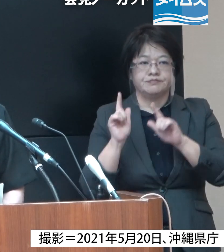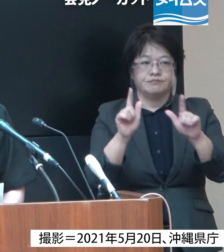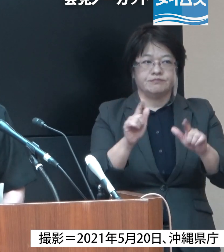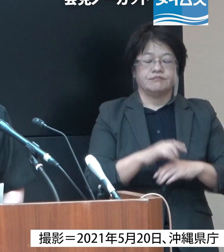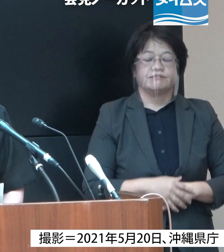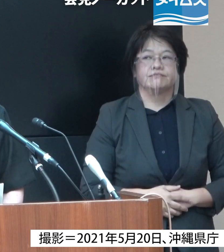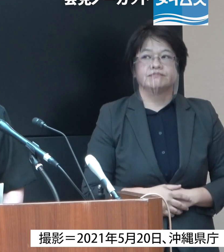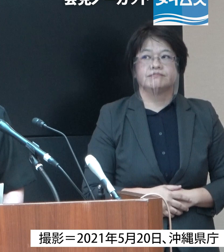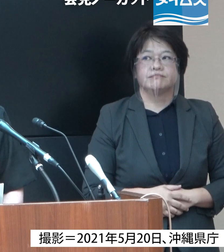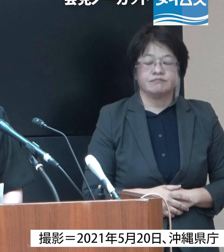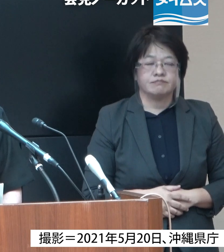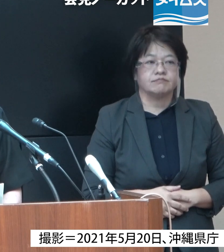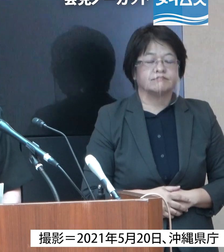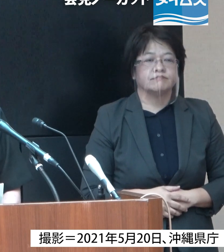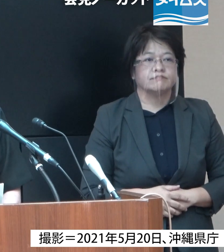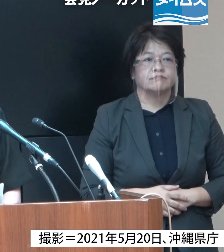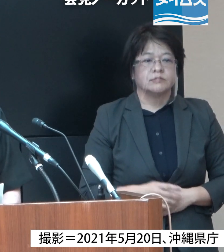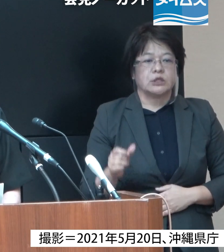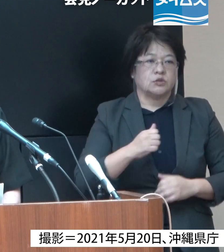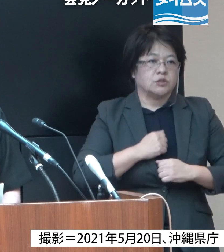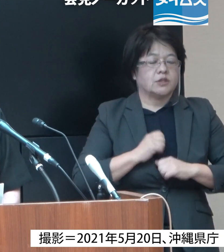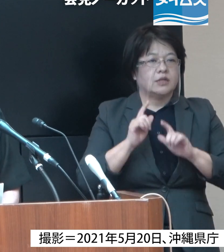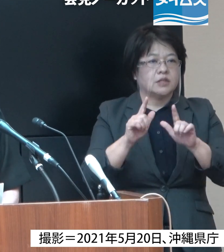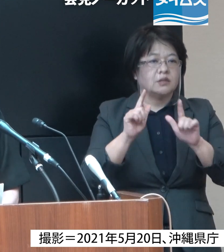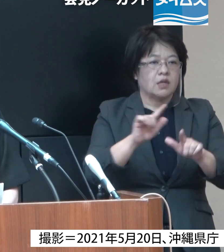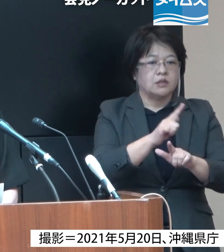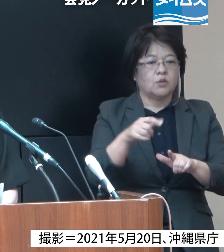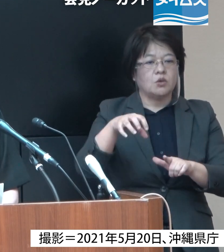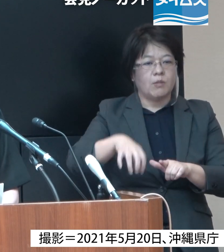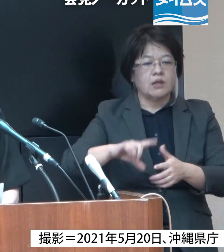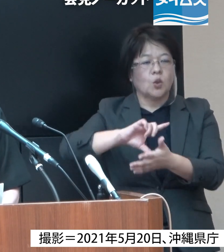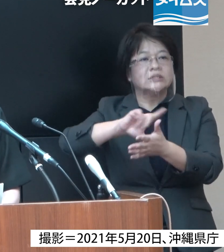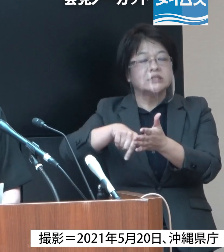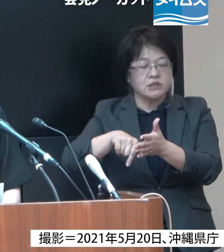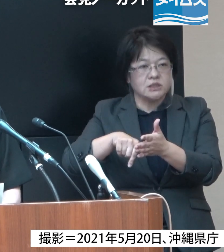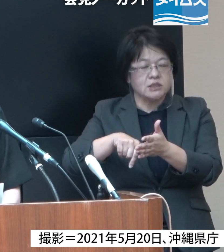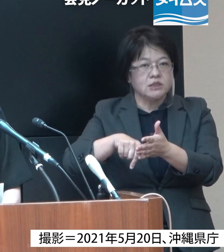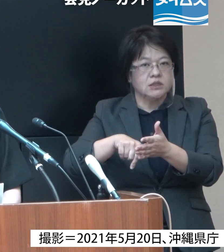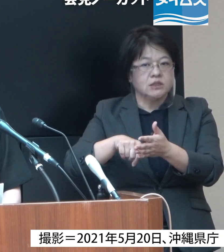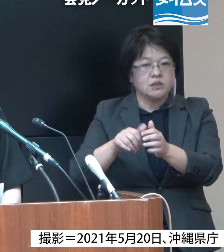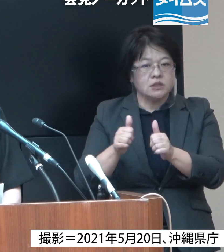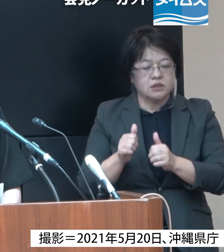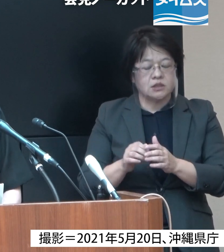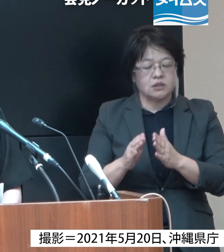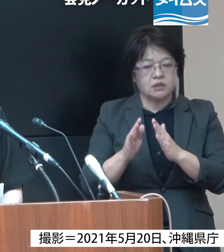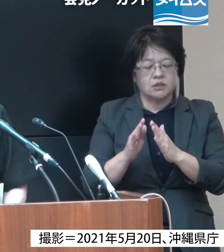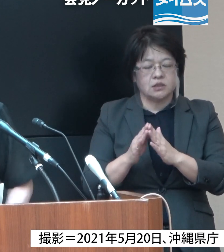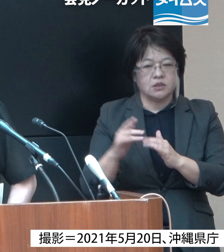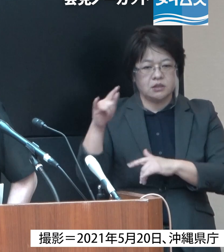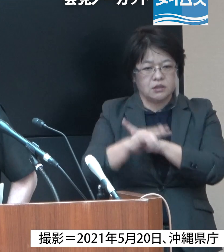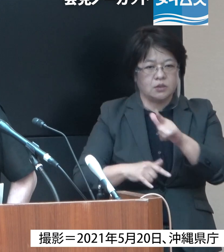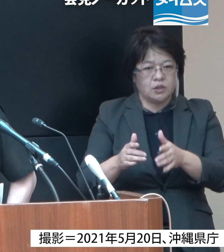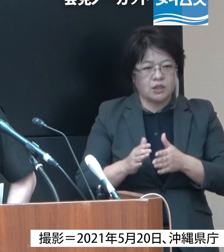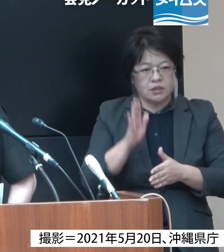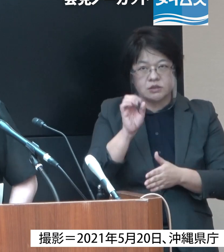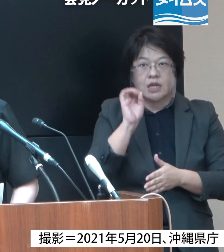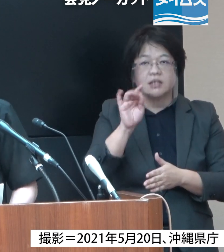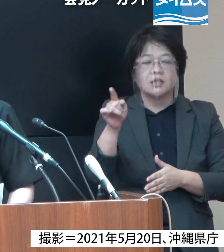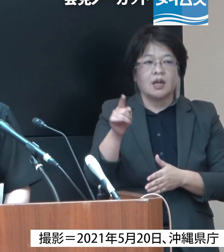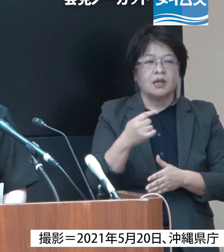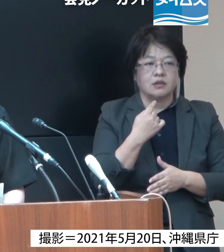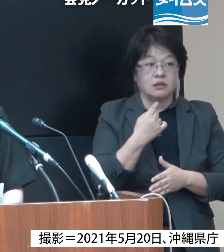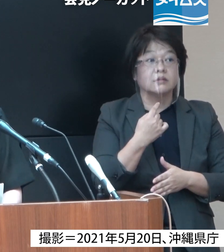のところについては現に控えてくださいという表現をさせていただいて、現にというようなことをね、使ってました